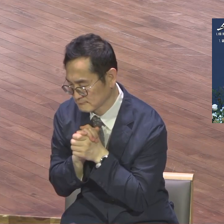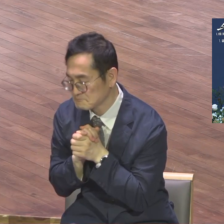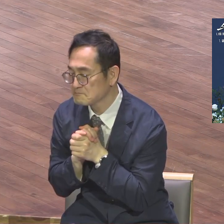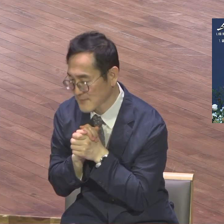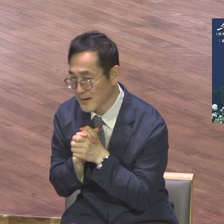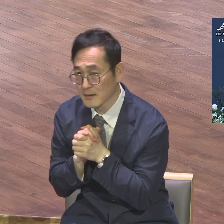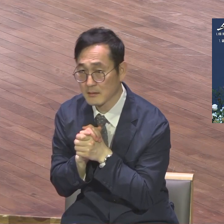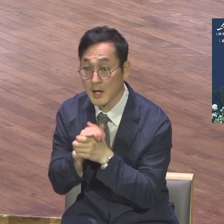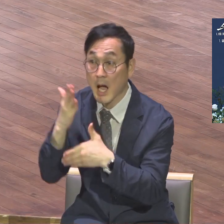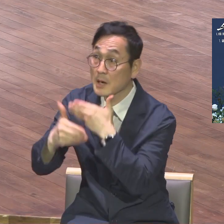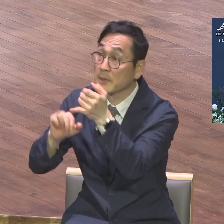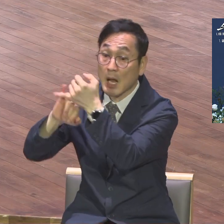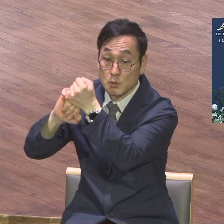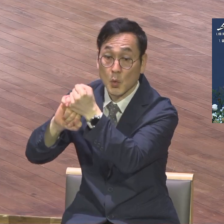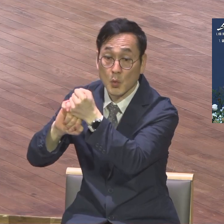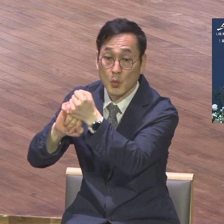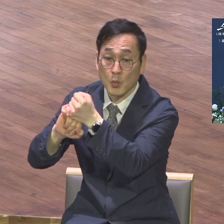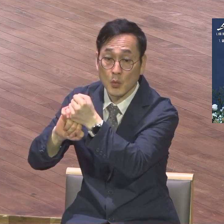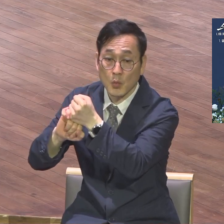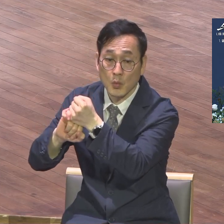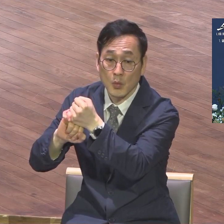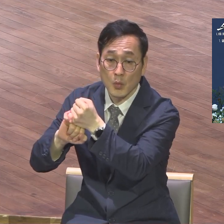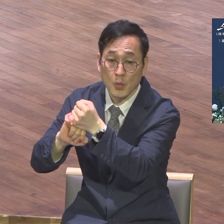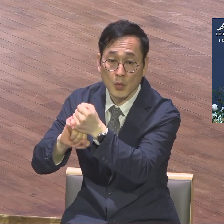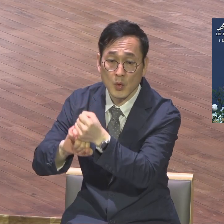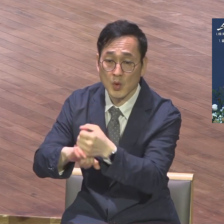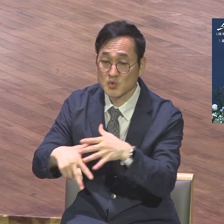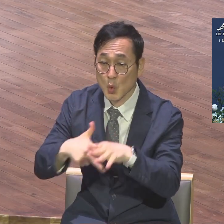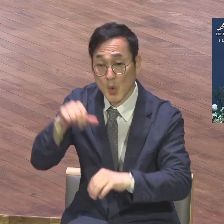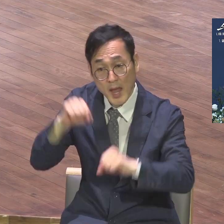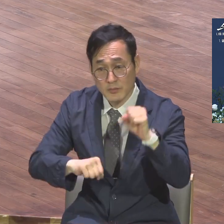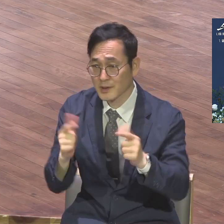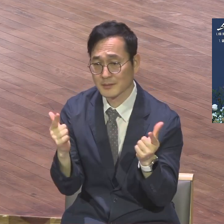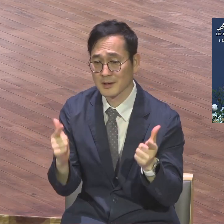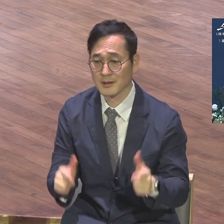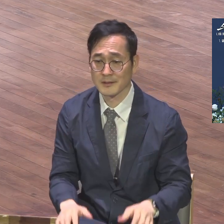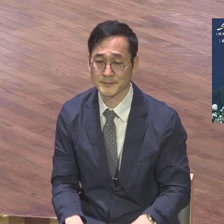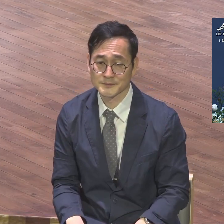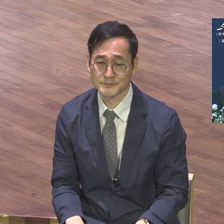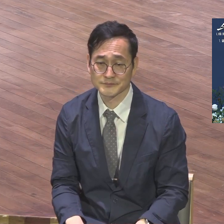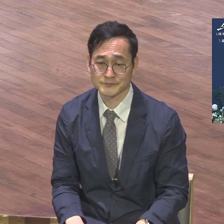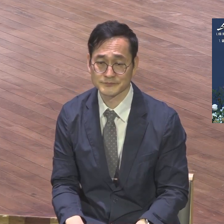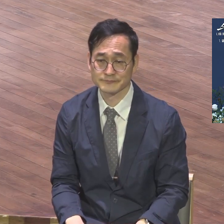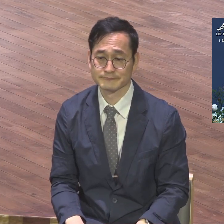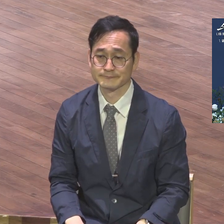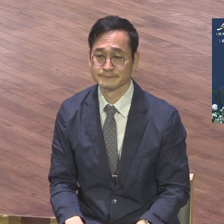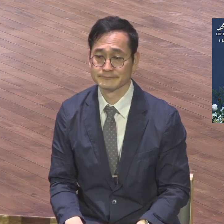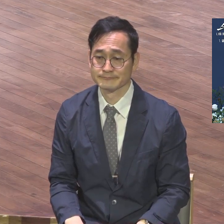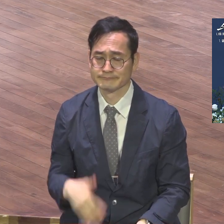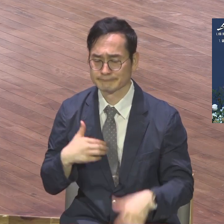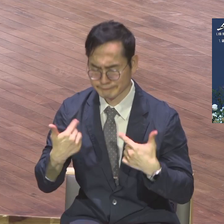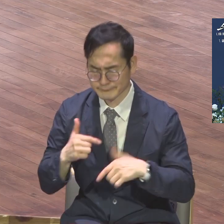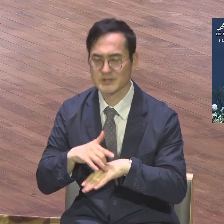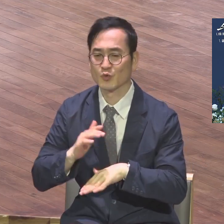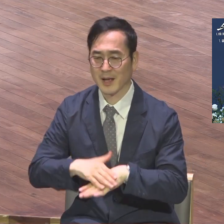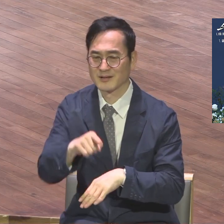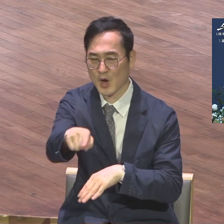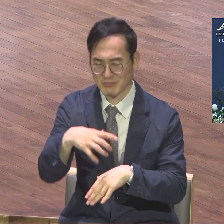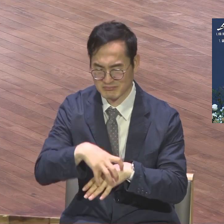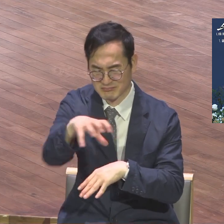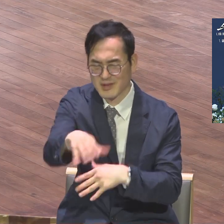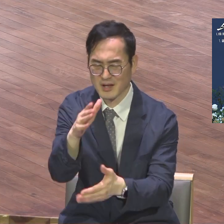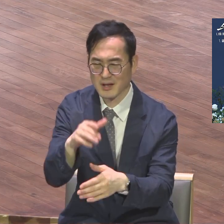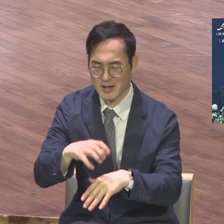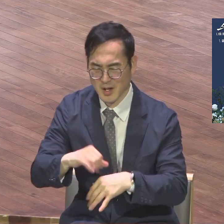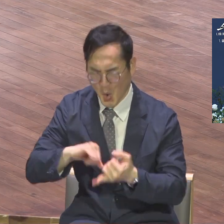하는 거 약속이잖아요. 이 종교 아니에요. 저 같은 경우 그렇게 하고 있어요. 뭐 여러분 그걸 안 해도 돼요. 꼭